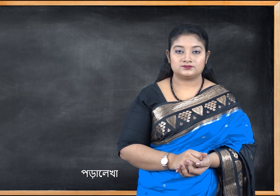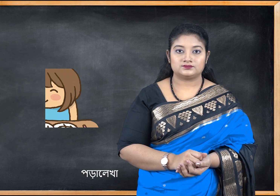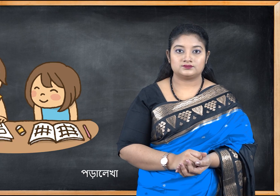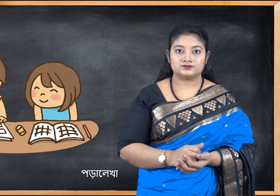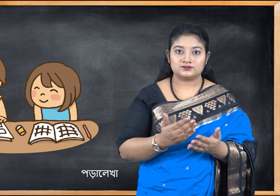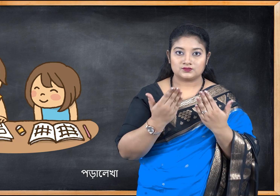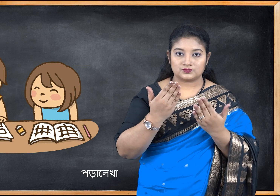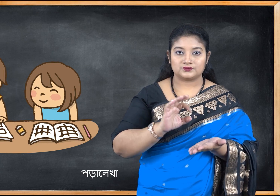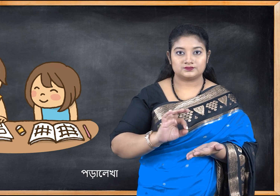পড়ালেখা,